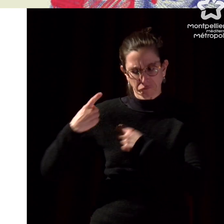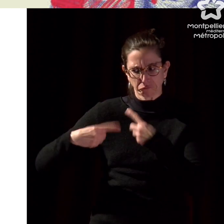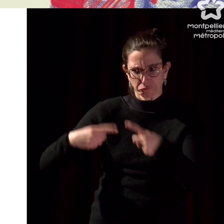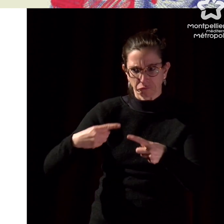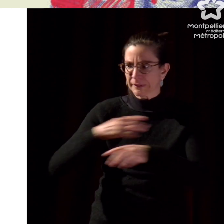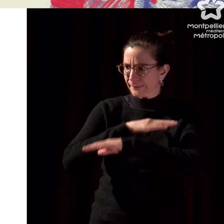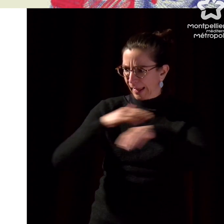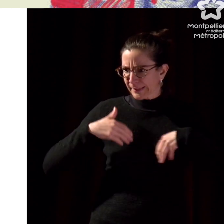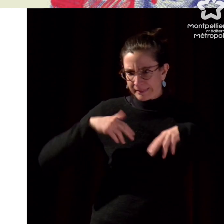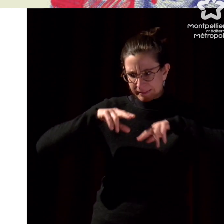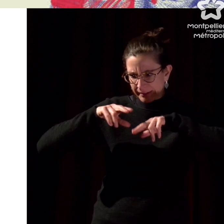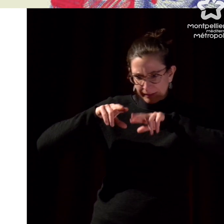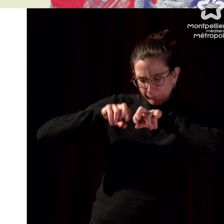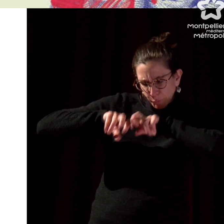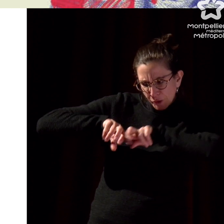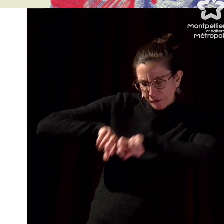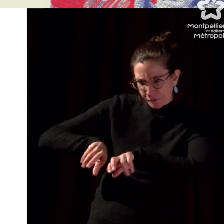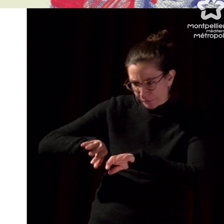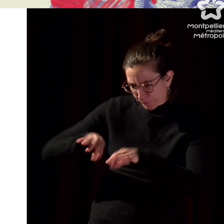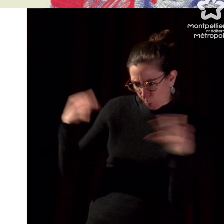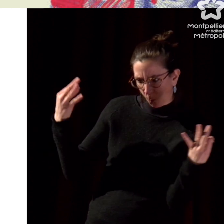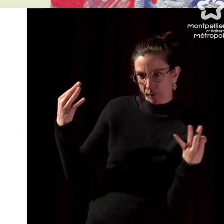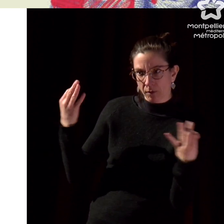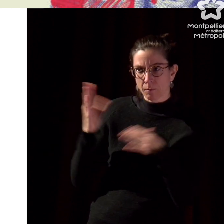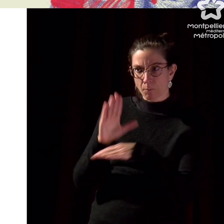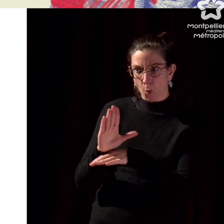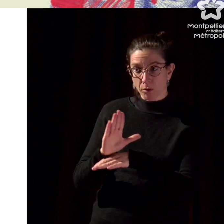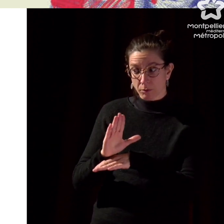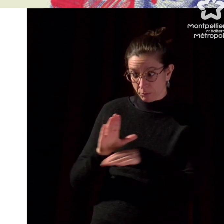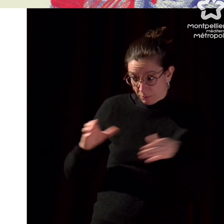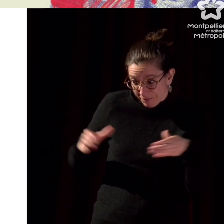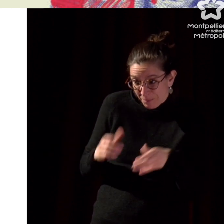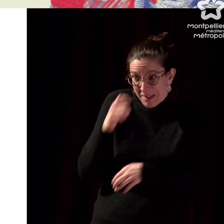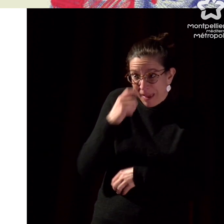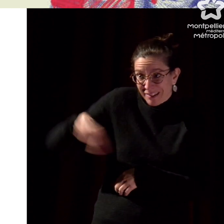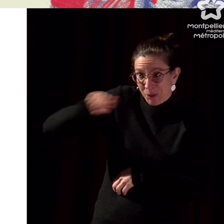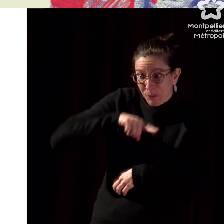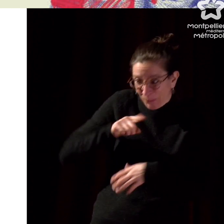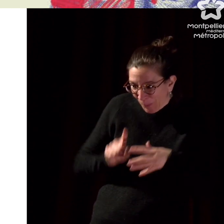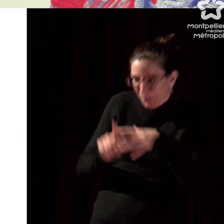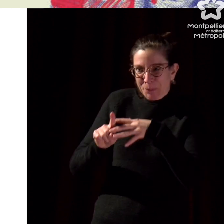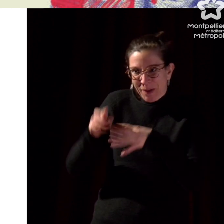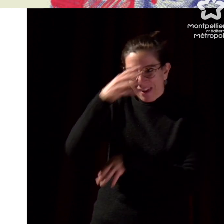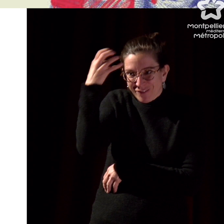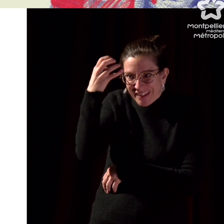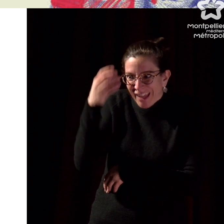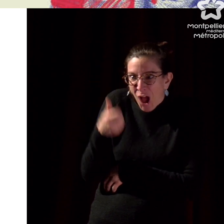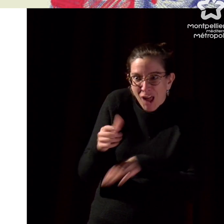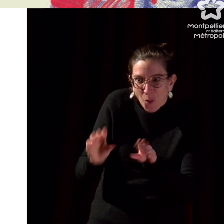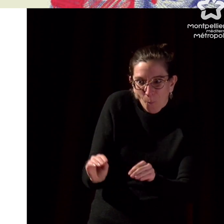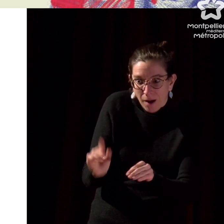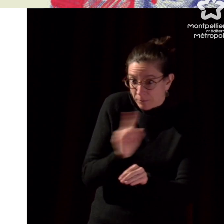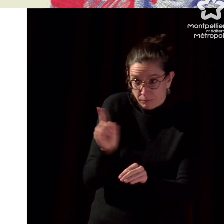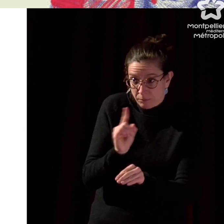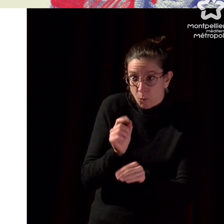que notre espèce n'émerge pas à un seul endroit en Afrique. Il y a plusieurs endroits en Afrique où on